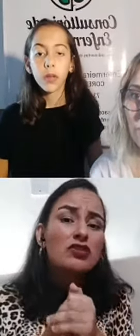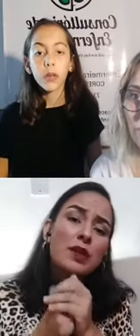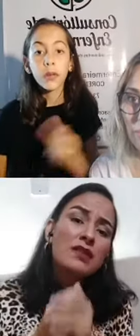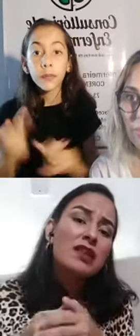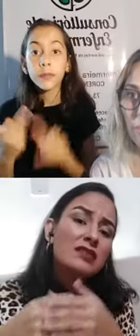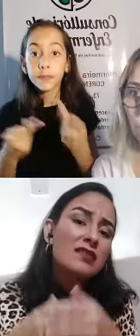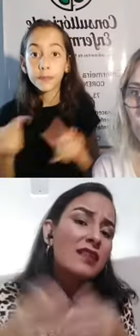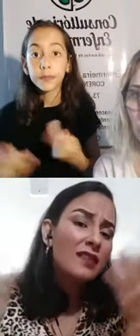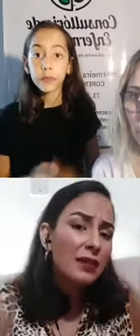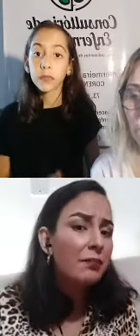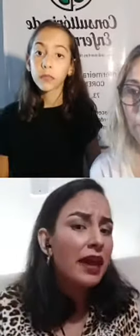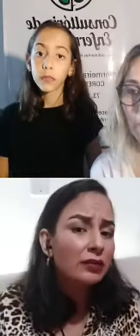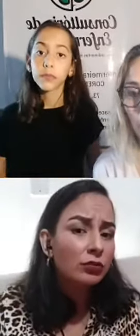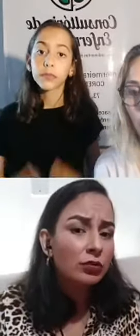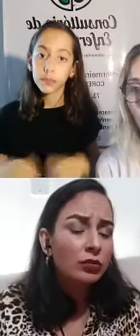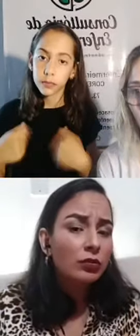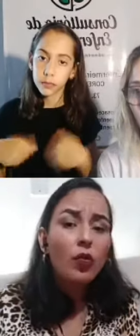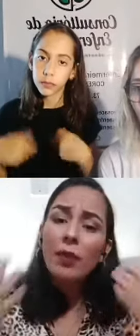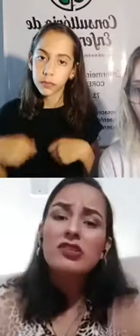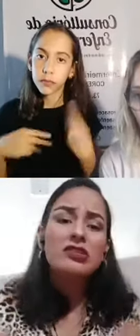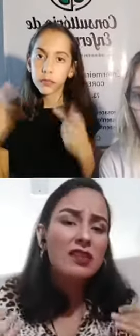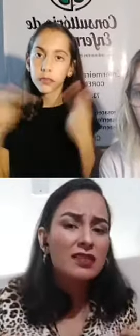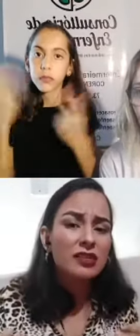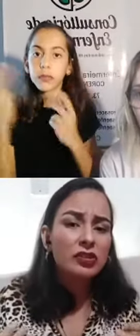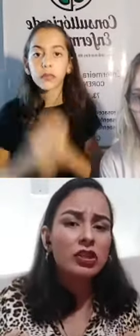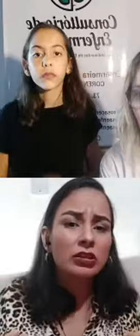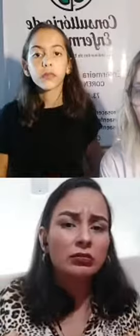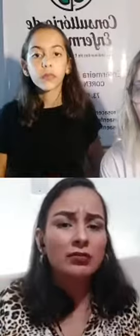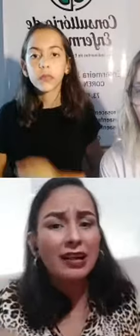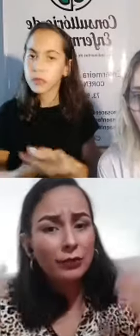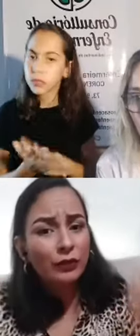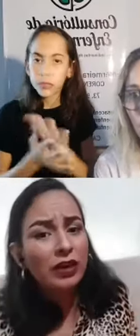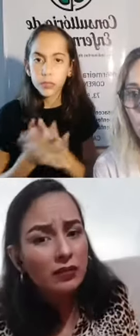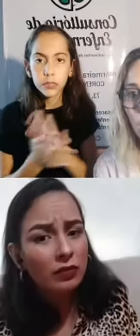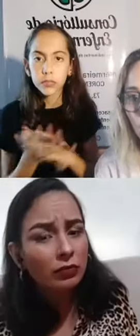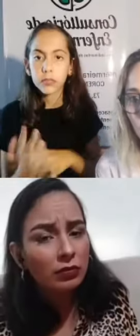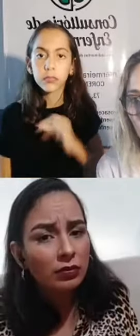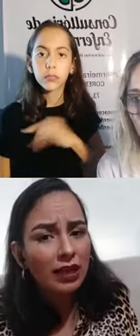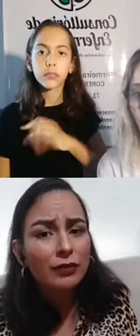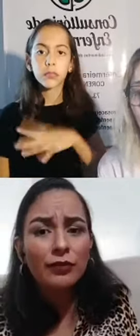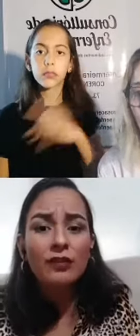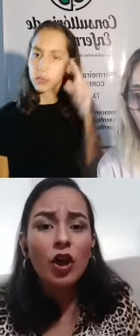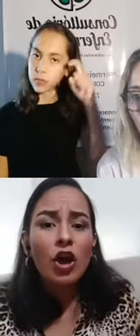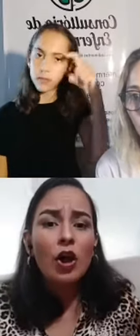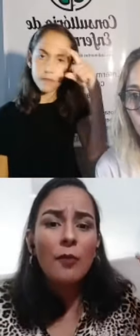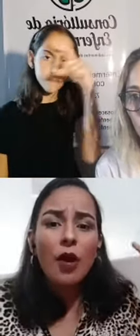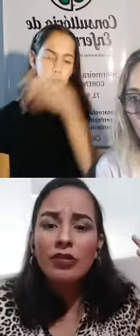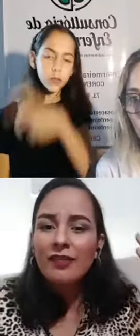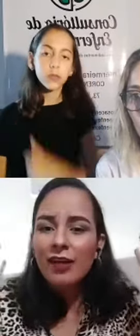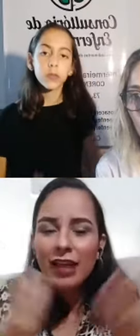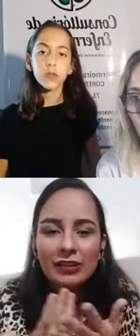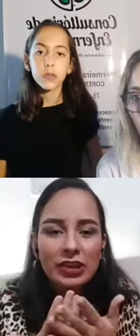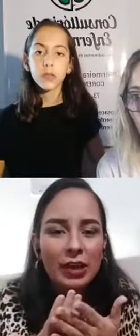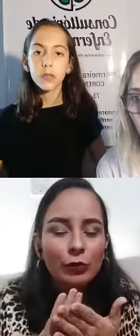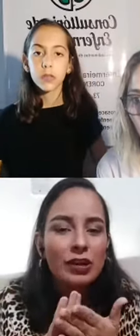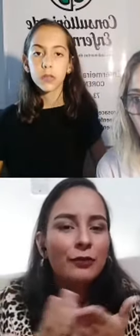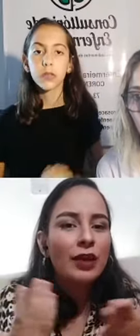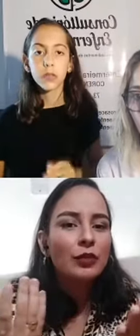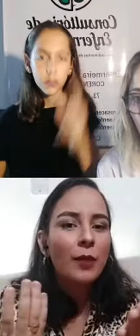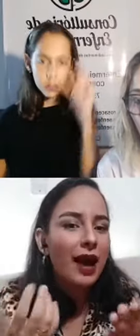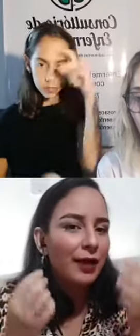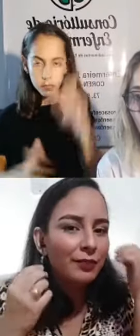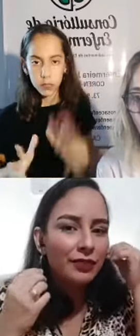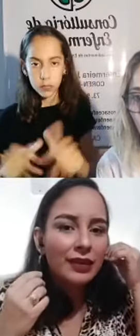a gente precisa dizer sem medo como a gente está se sentindo. Tá difícil, tá difícil. Eu morro de saudade. Eu tinha